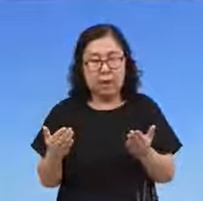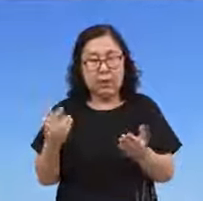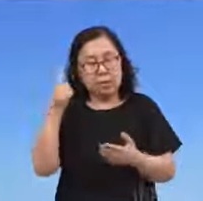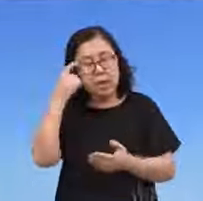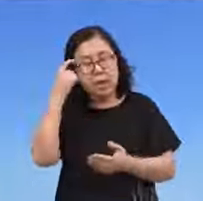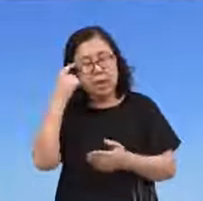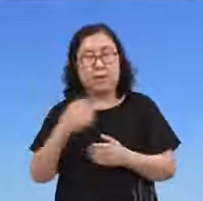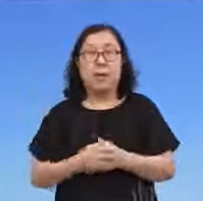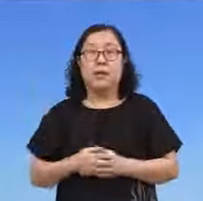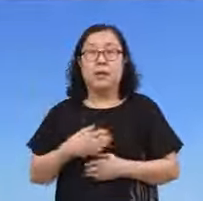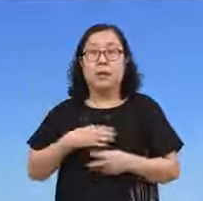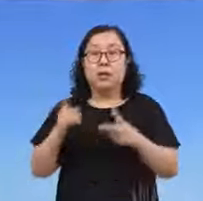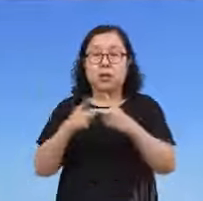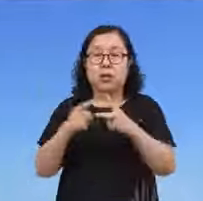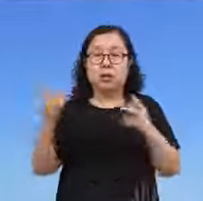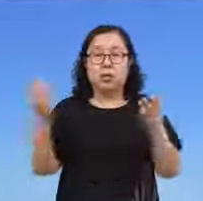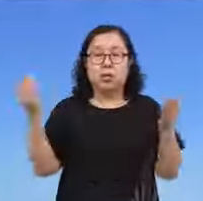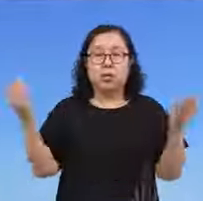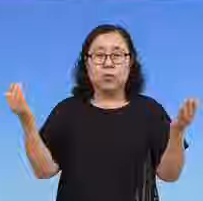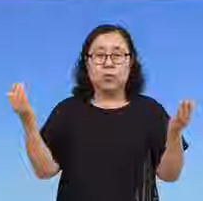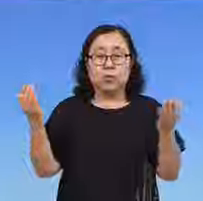제가 초등학교 시절에는요,